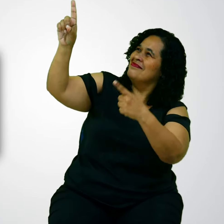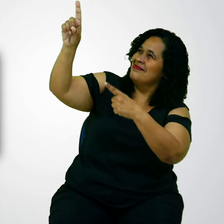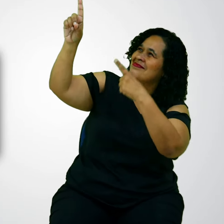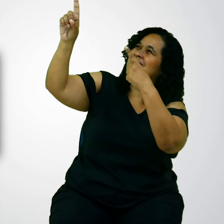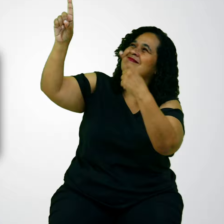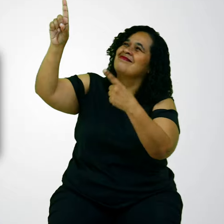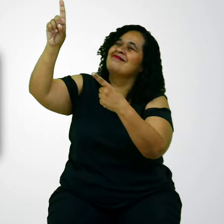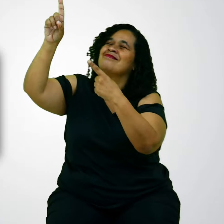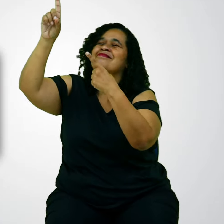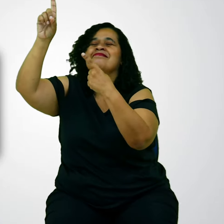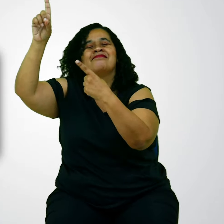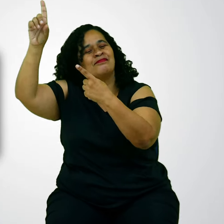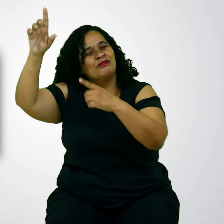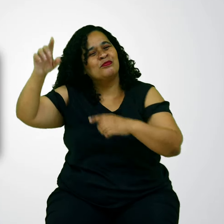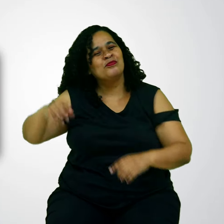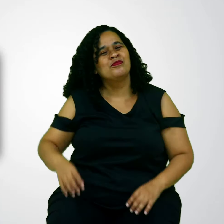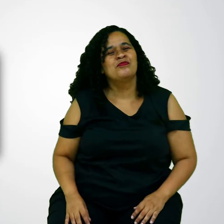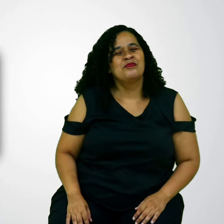O seu